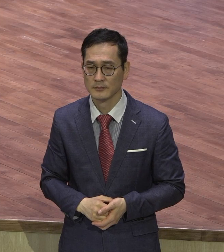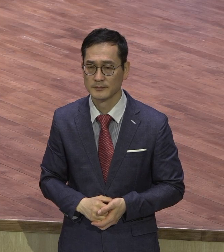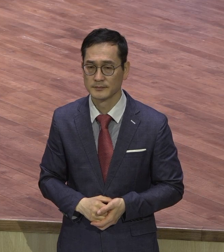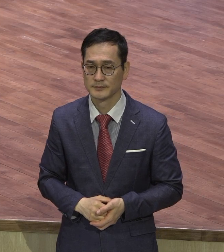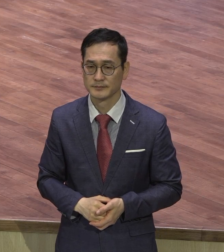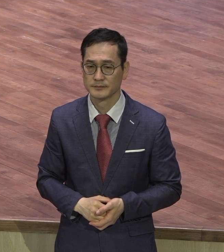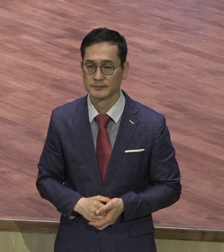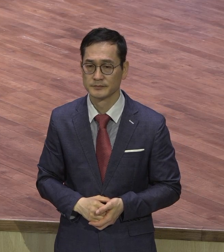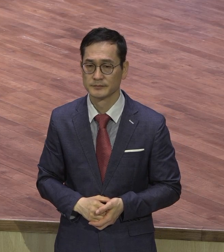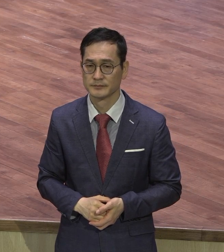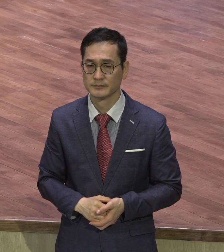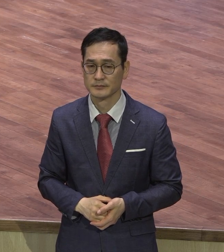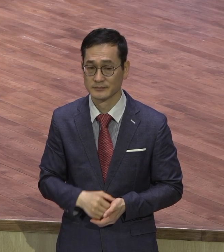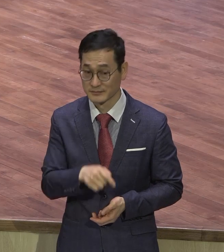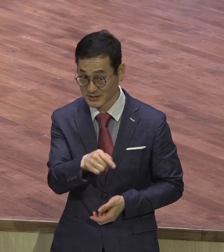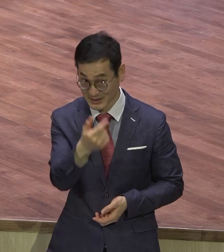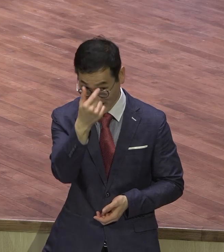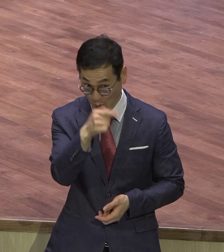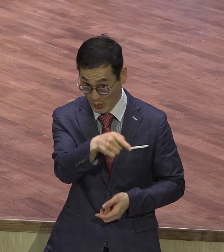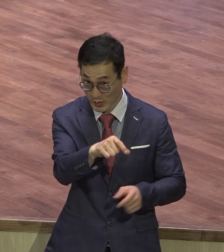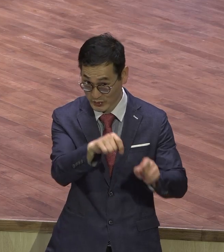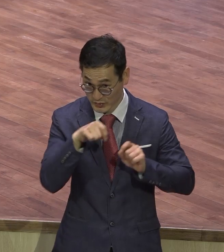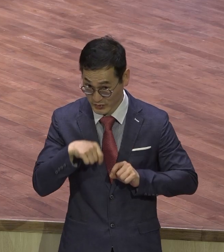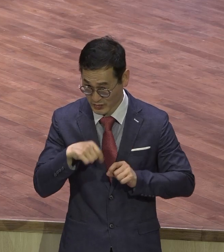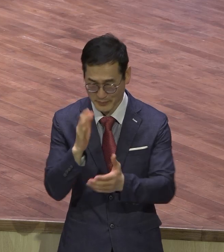그런 식으로 기도하지 말라는 얘기.